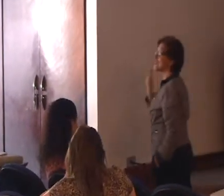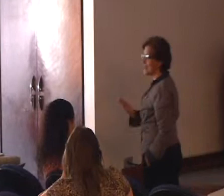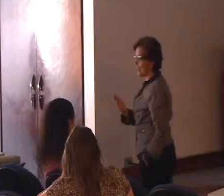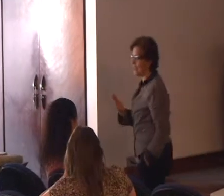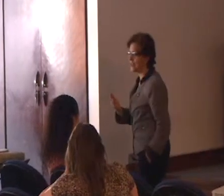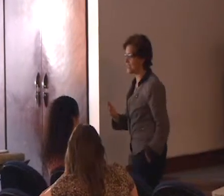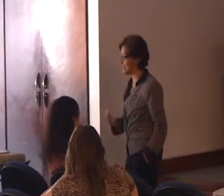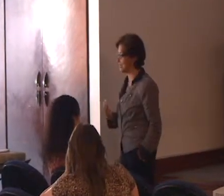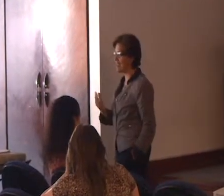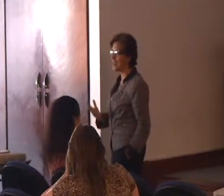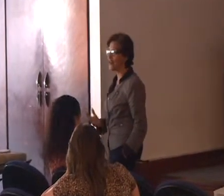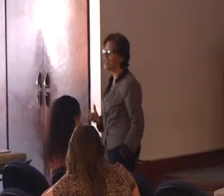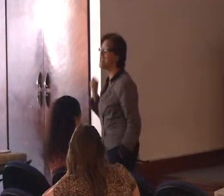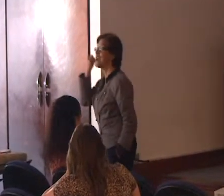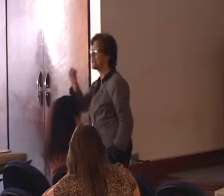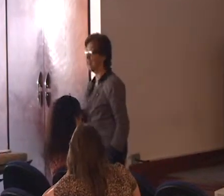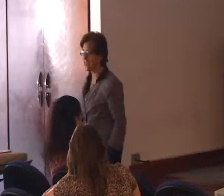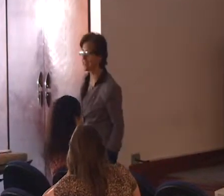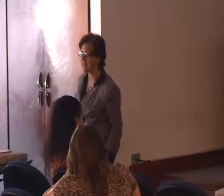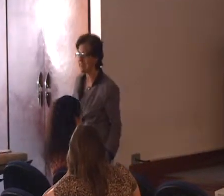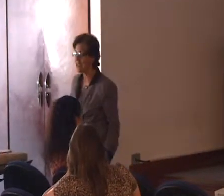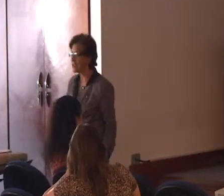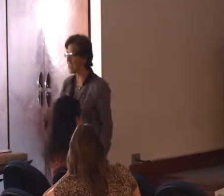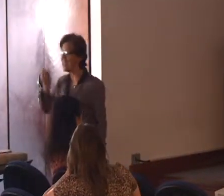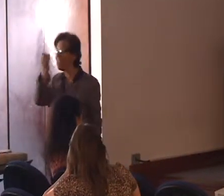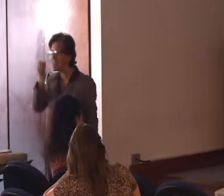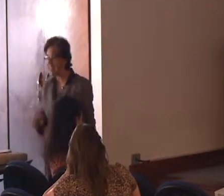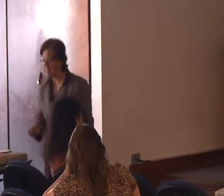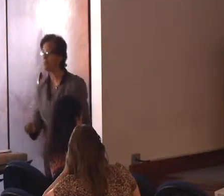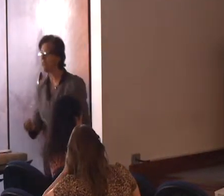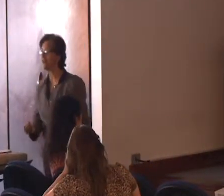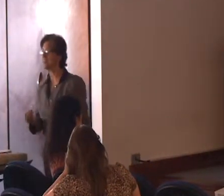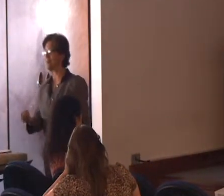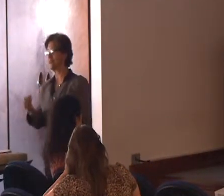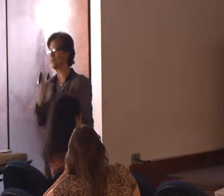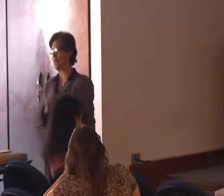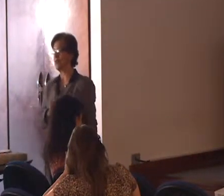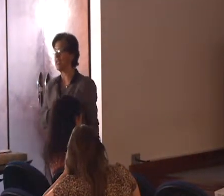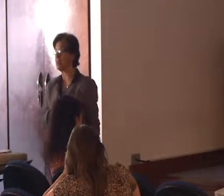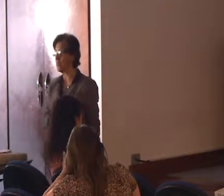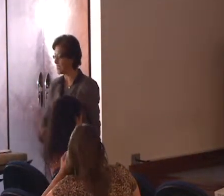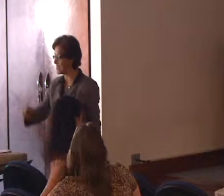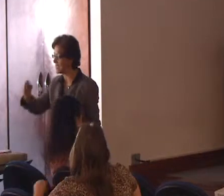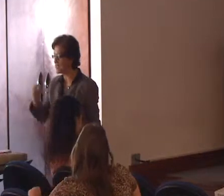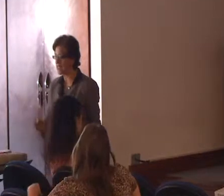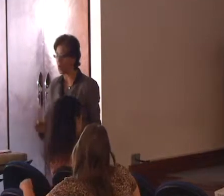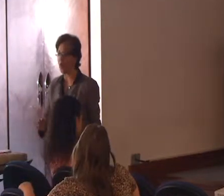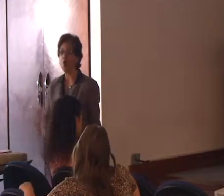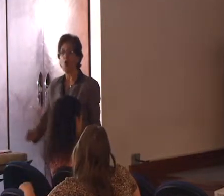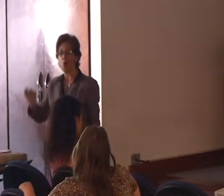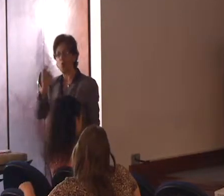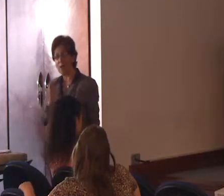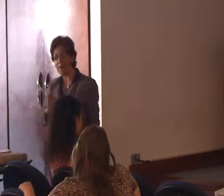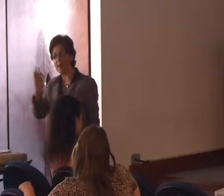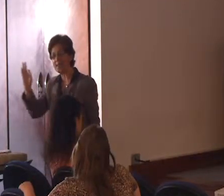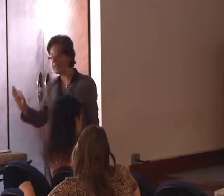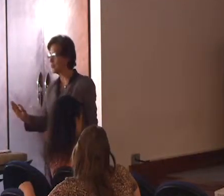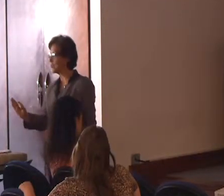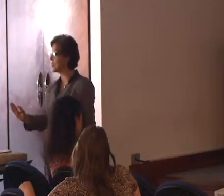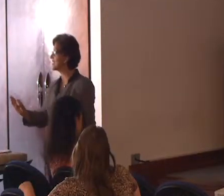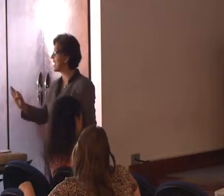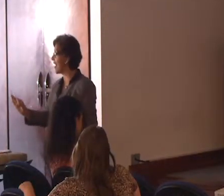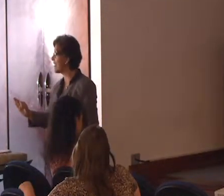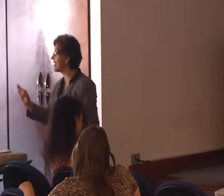inclusive de educación inclusiva, no estamos hablando incluyente. O sea que ni el término lo estamos usando bien, porque se